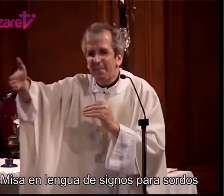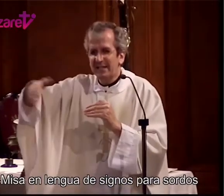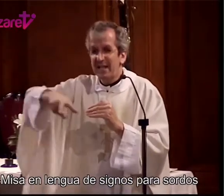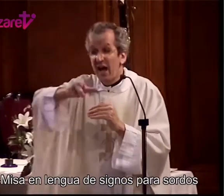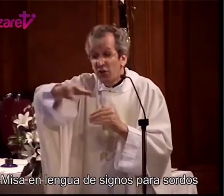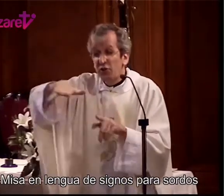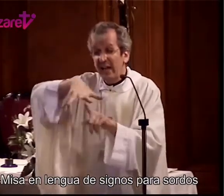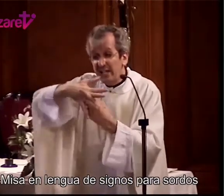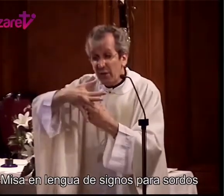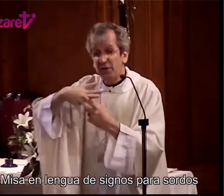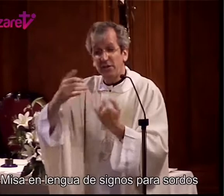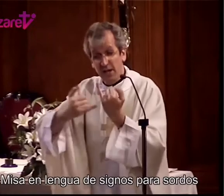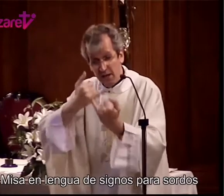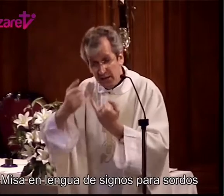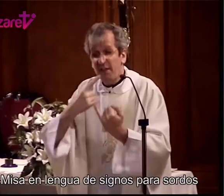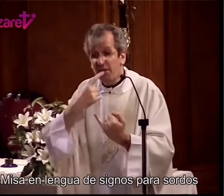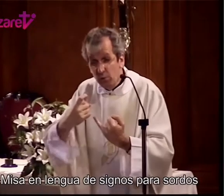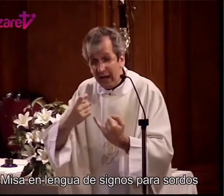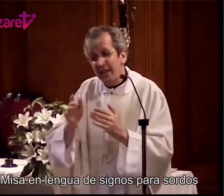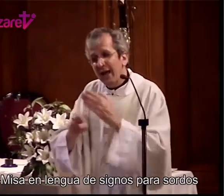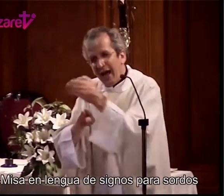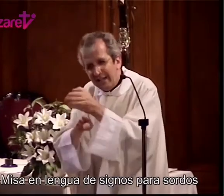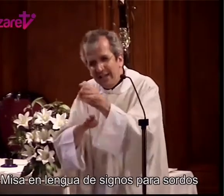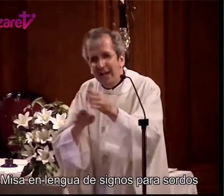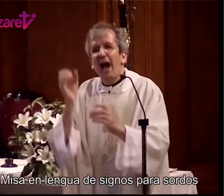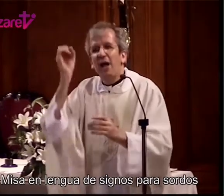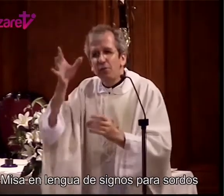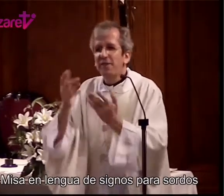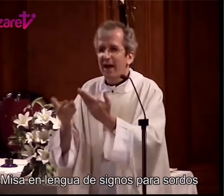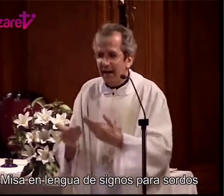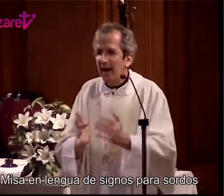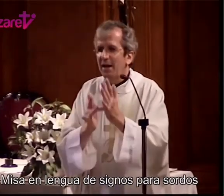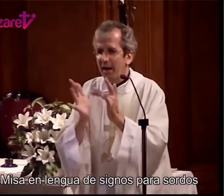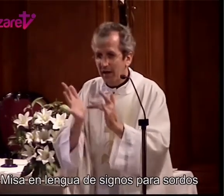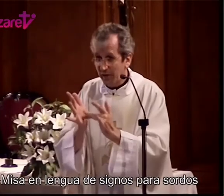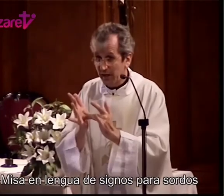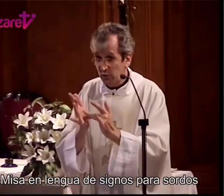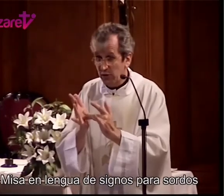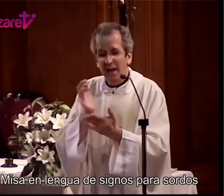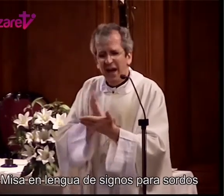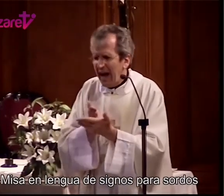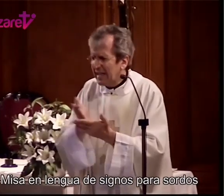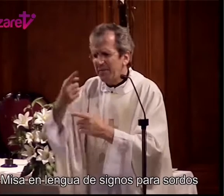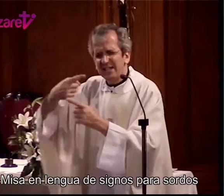allá, donde hay situaciones de dificultad, allí anunciar el Evangelio de Jesús, a través de